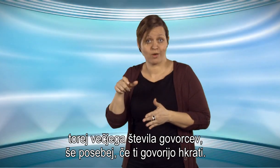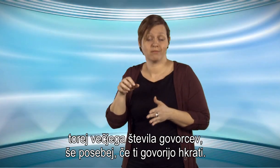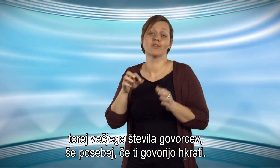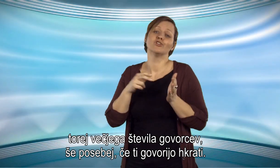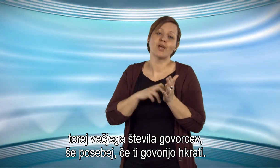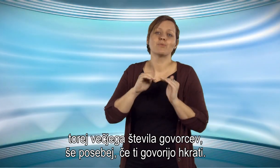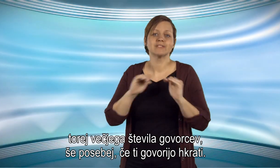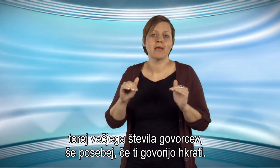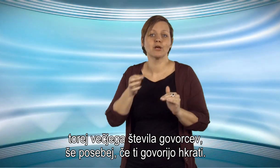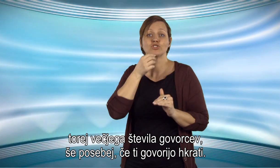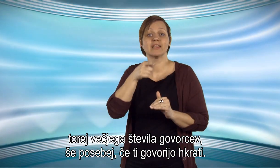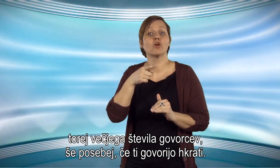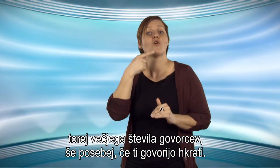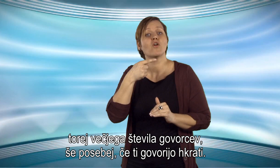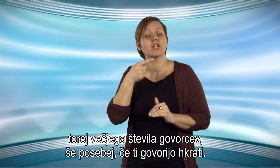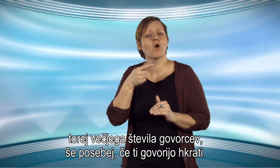če ti govorijo hkrati.